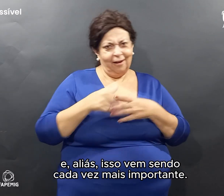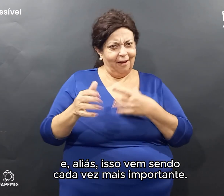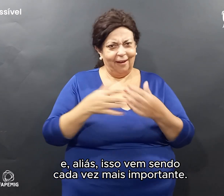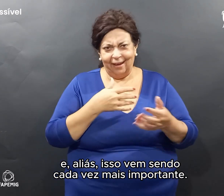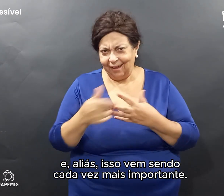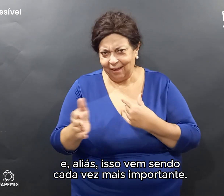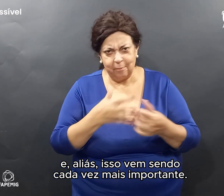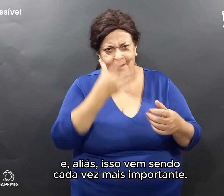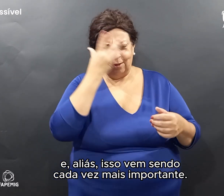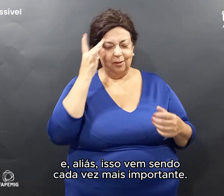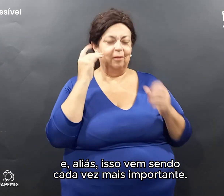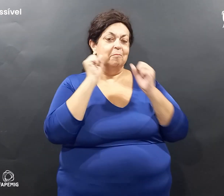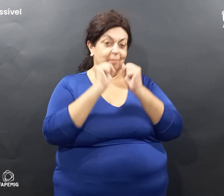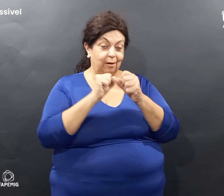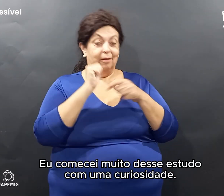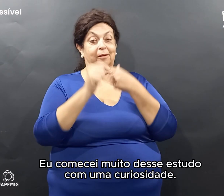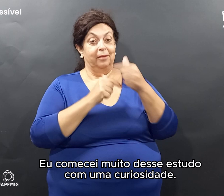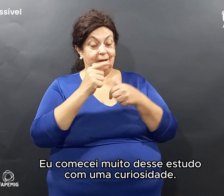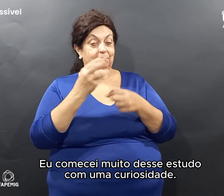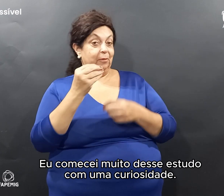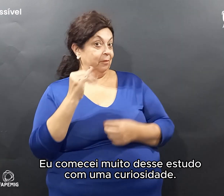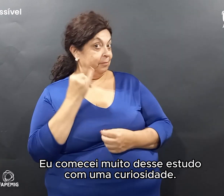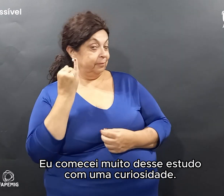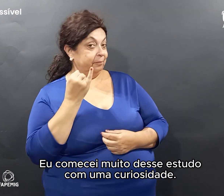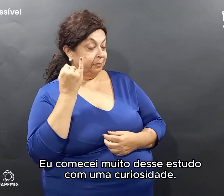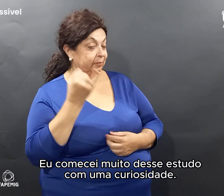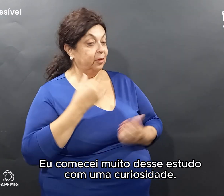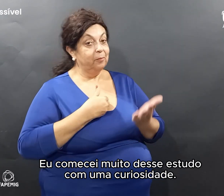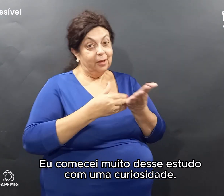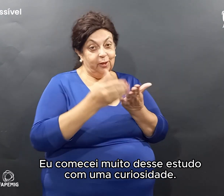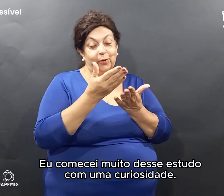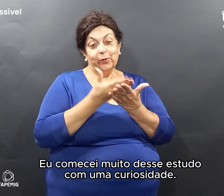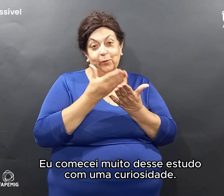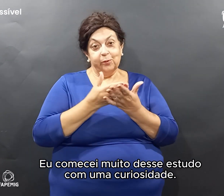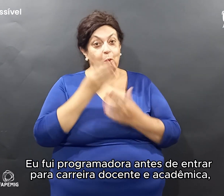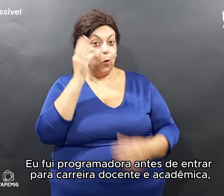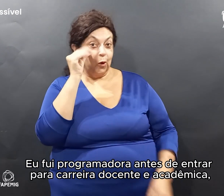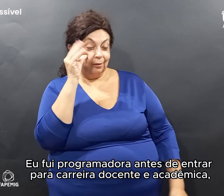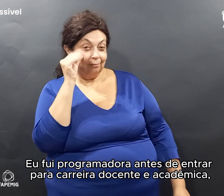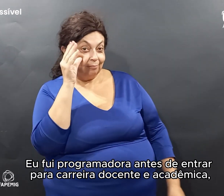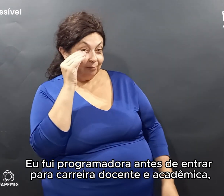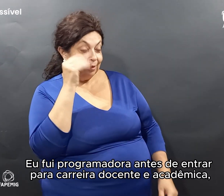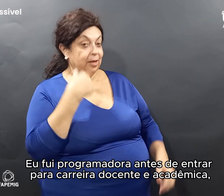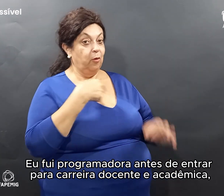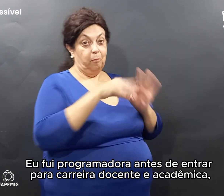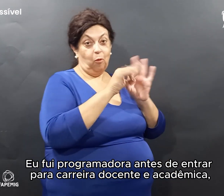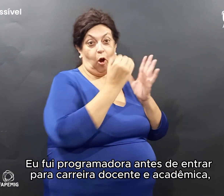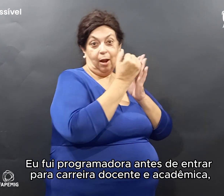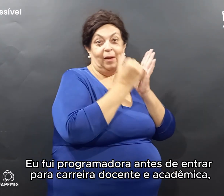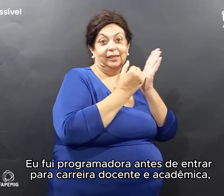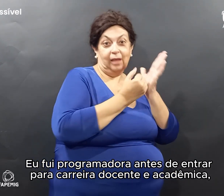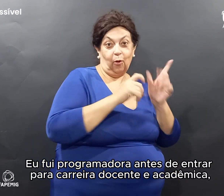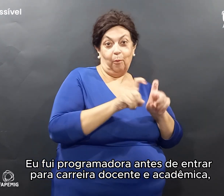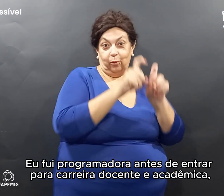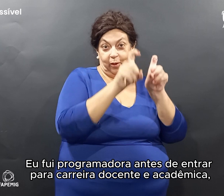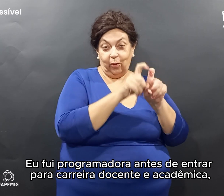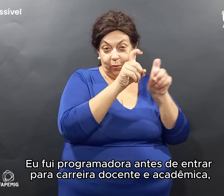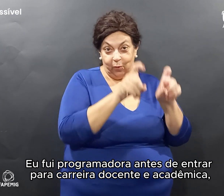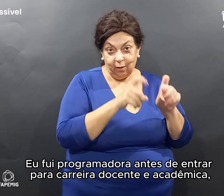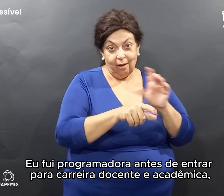cada vez mais importante. Eu comecei muito desse estudo como uma curiosidade. Eu fui programadora antes de entrar para a carreira docente acadêmica.